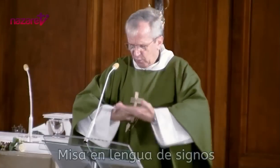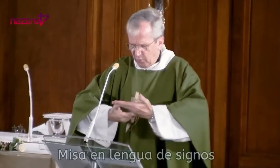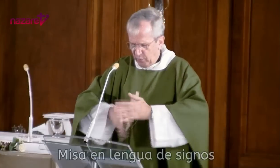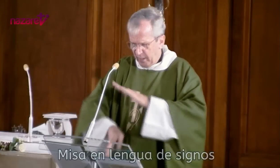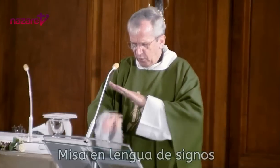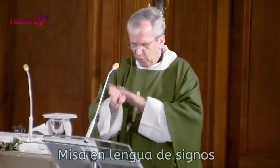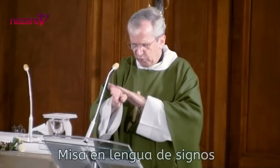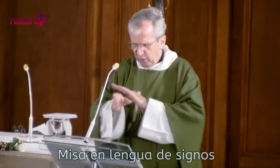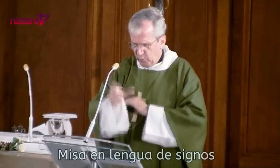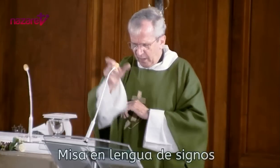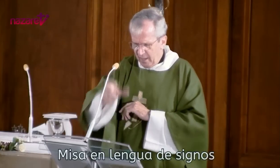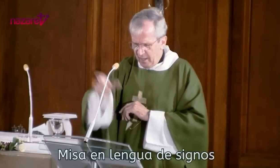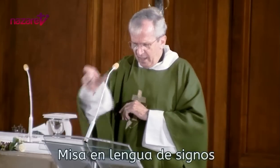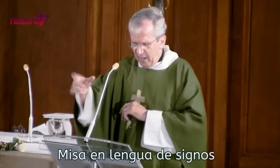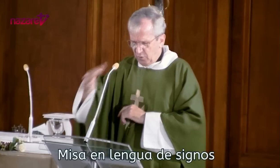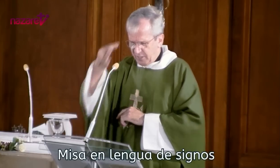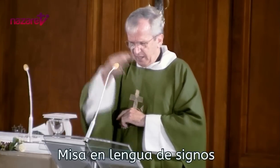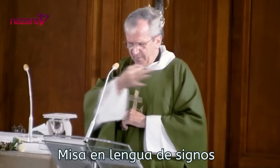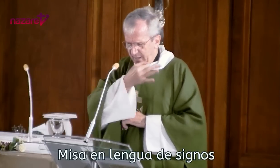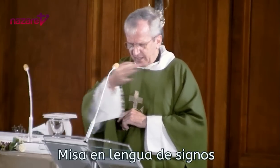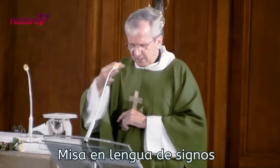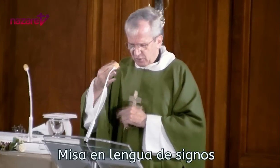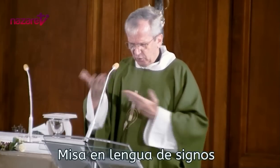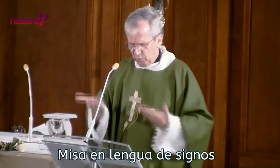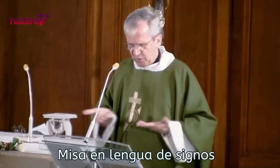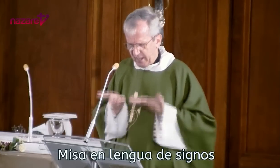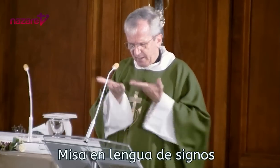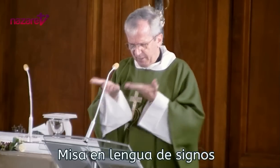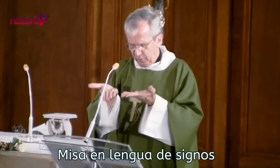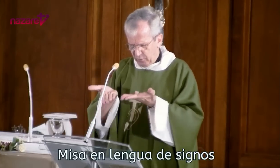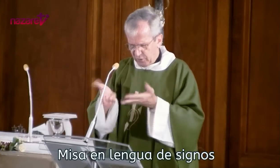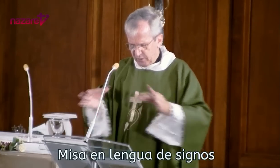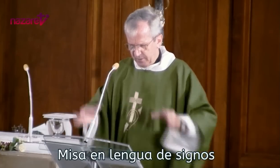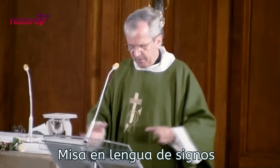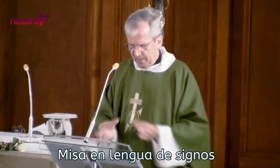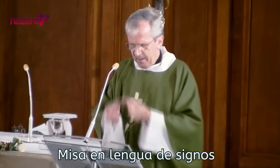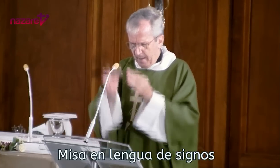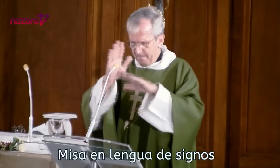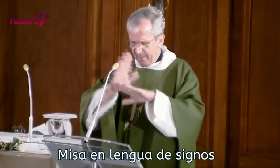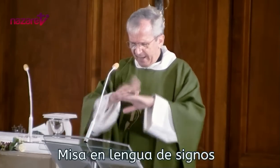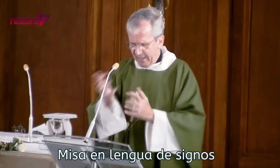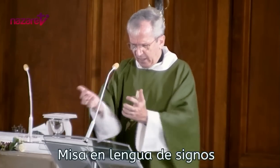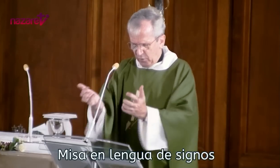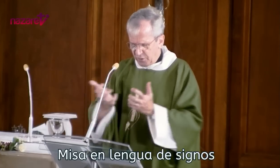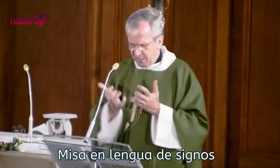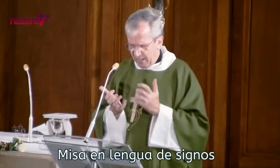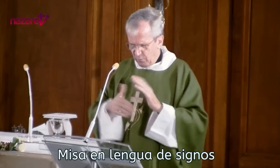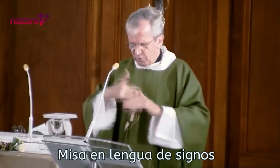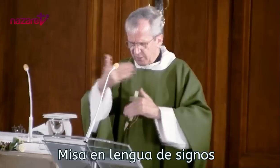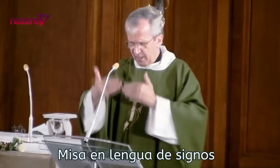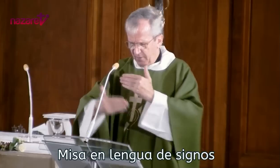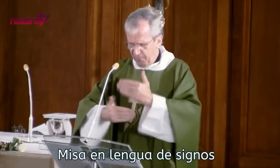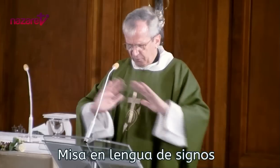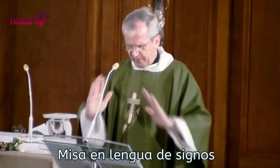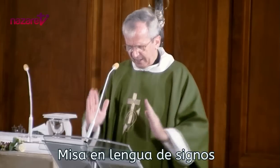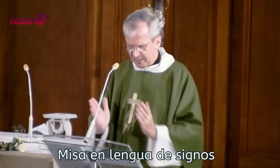ayuda continua a los que alimentas con tus sacramentos, para que consigamos el fruto de la